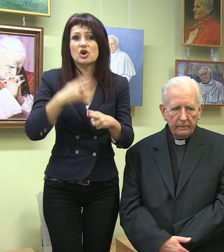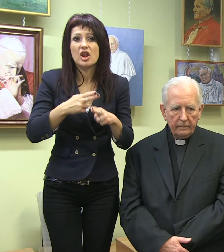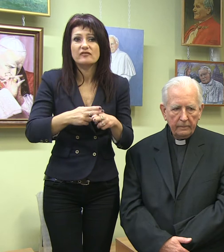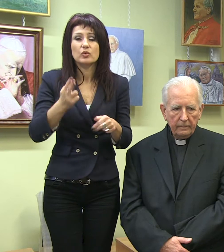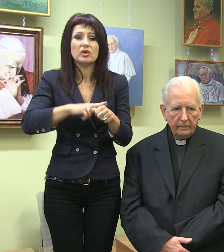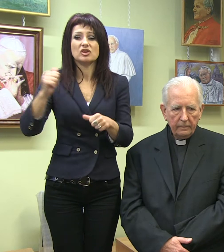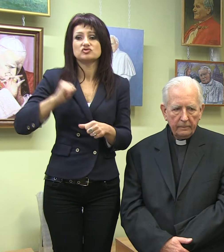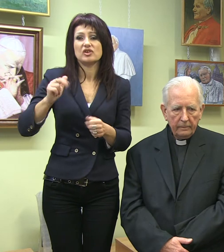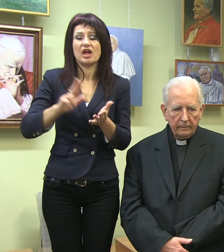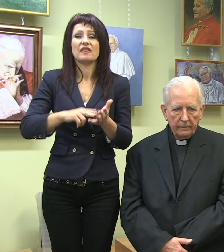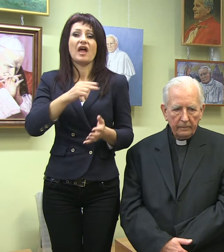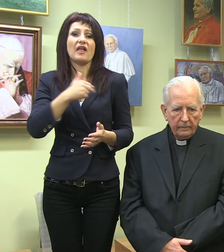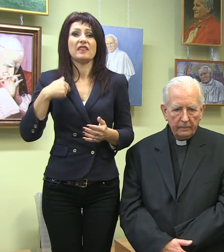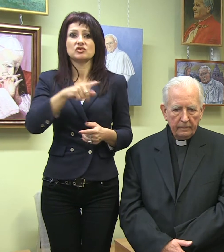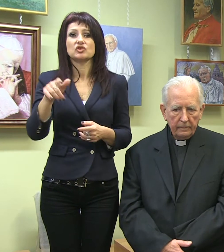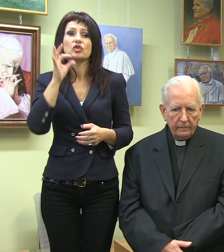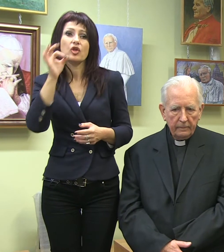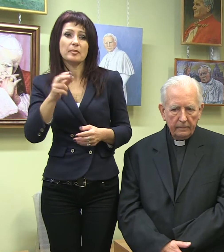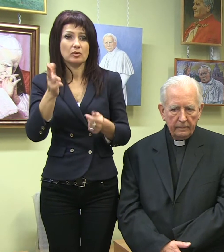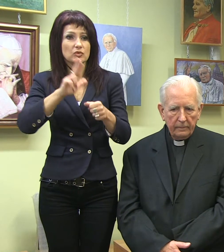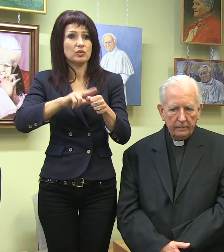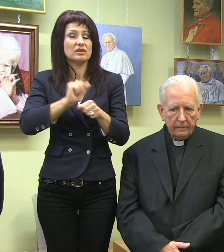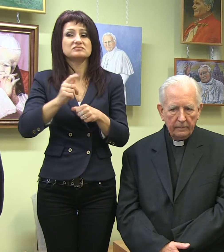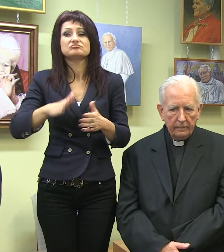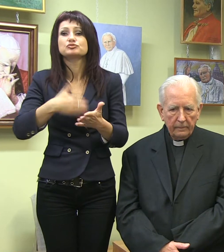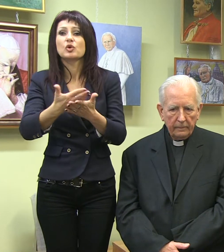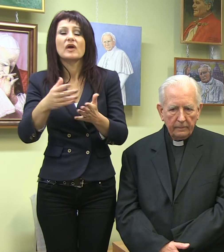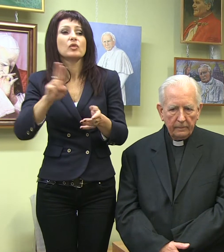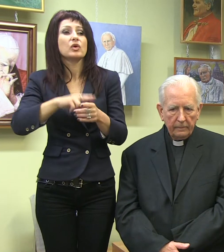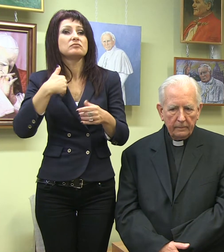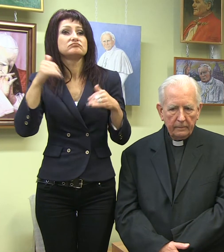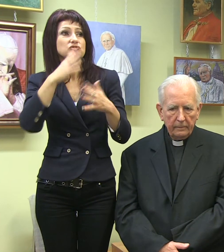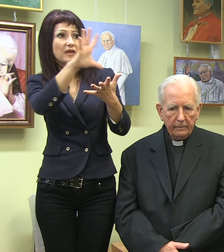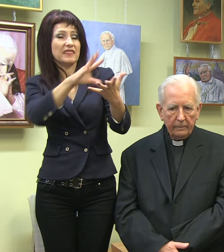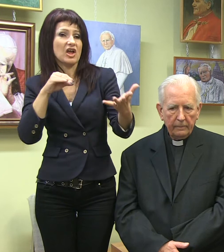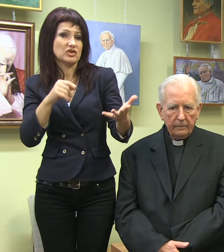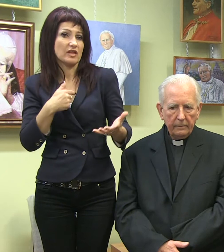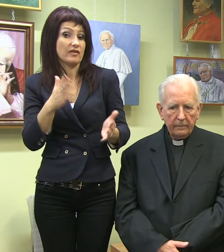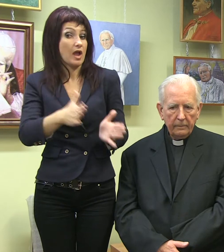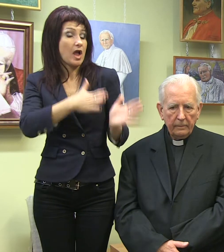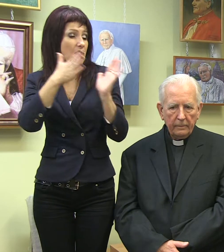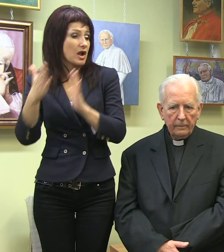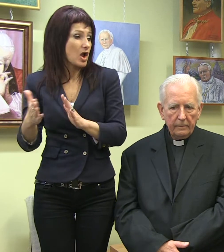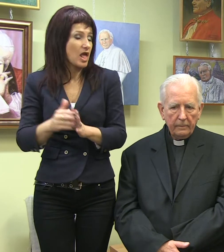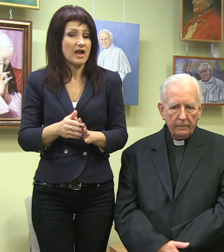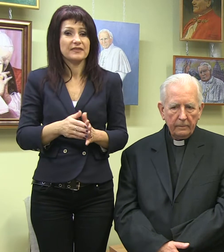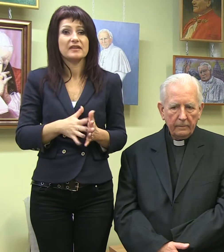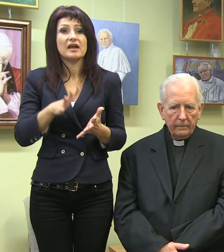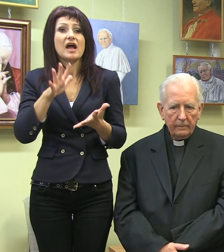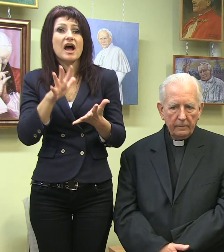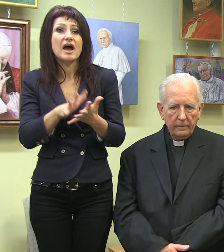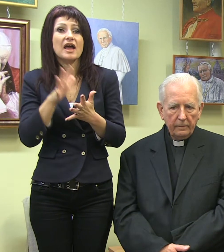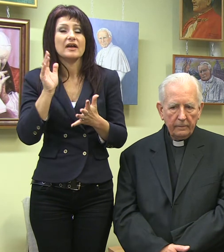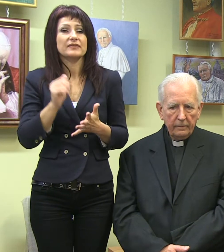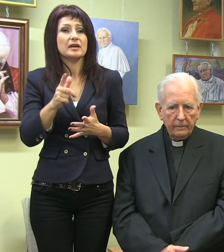dobro. To też jest przykład, który my możemy naśladować. Kolejne takie cechy jego